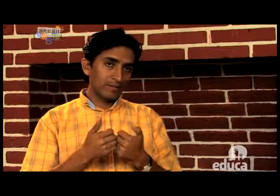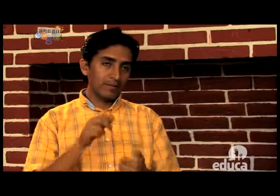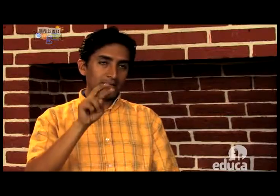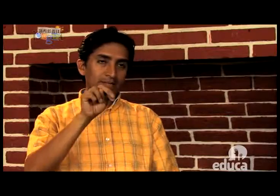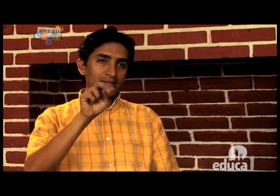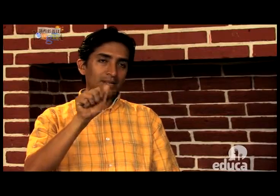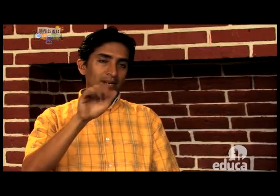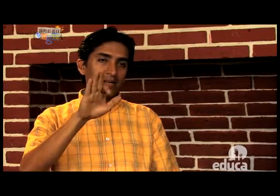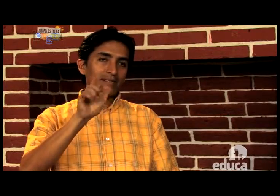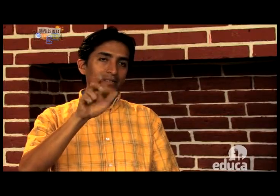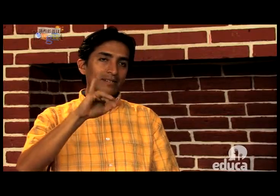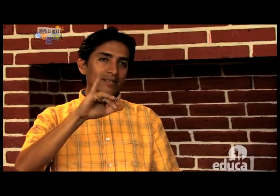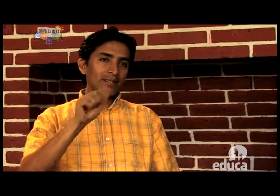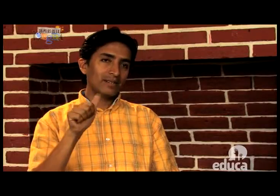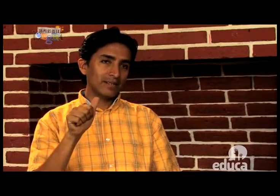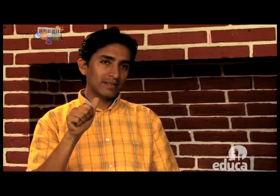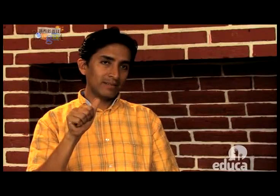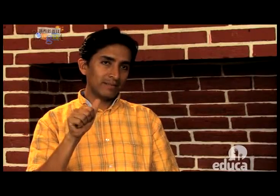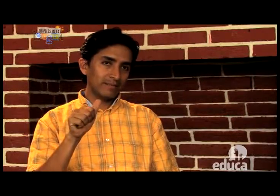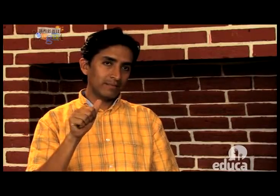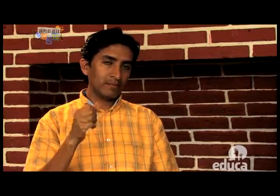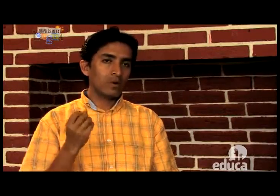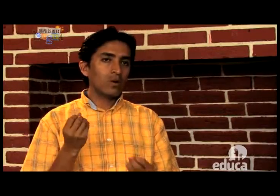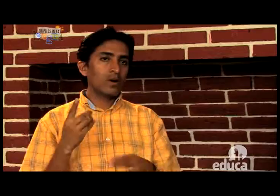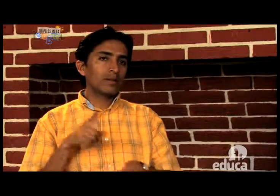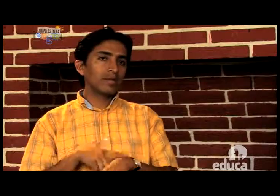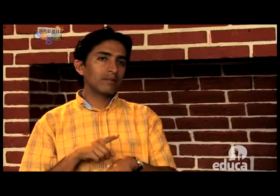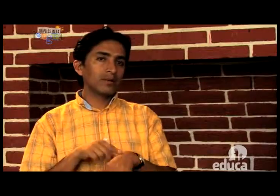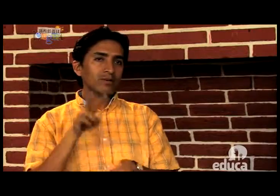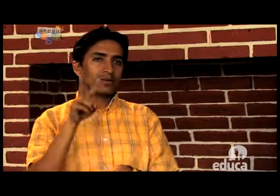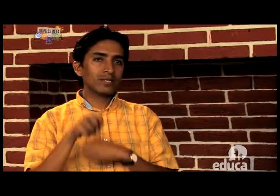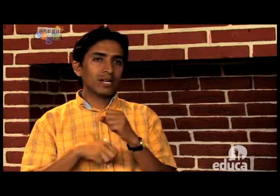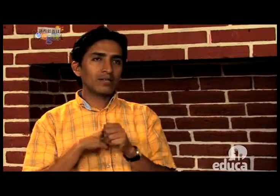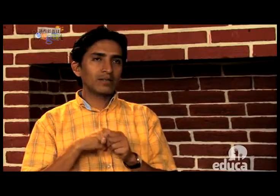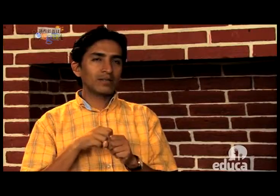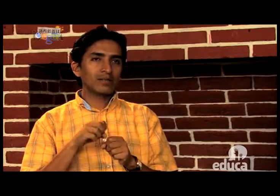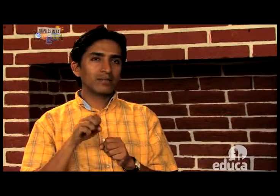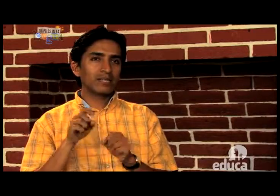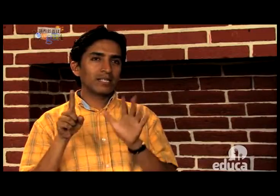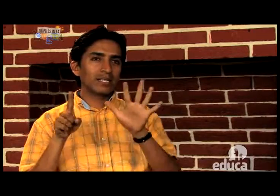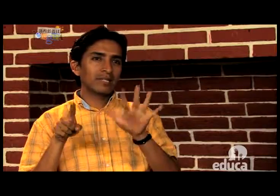Sí, mi novia se llama Natalia. Estamos juntos hace más o menos como 2 años y 6 meses.